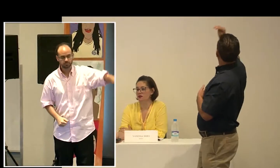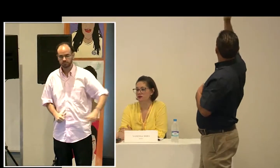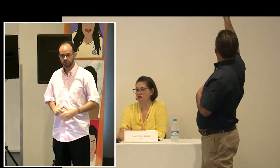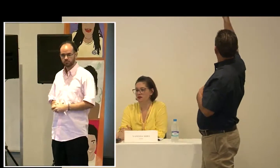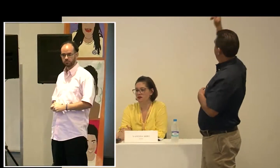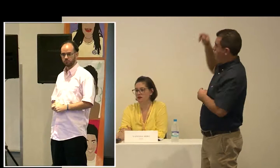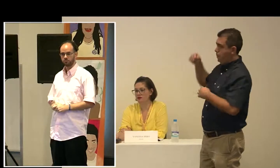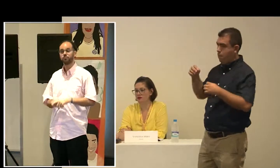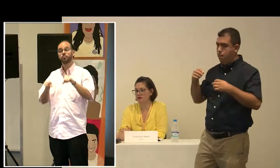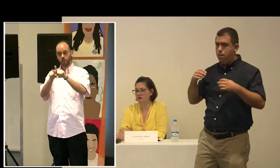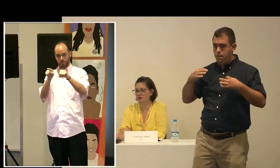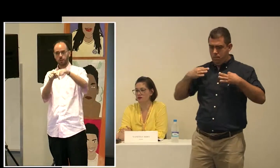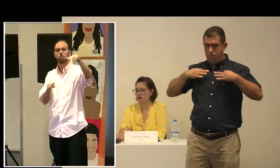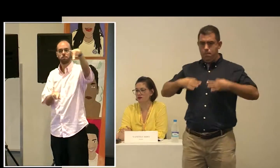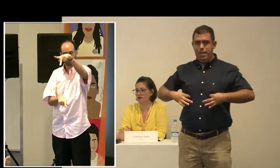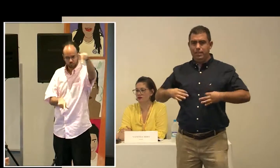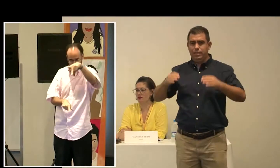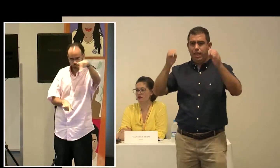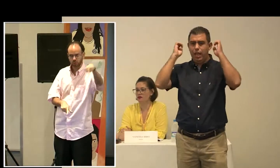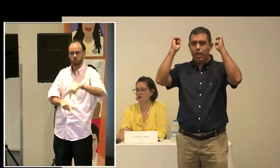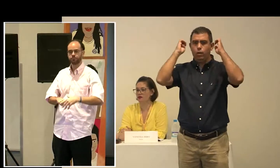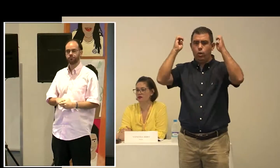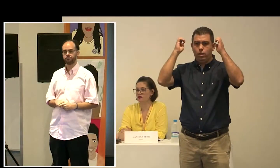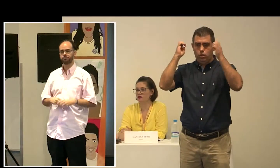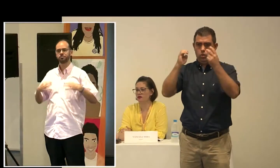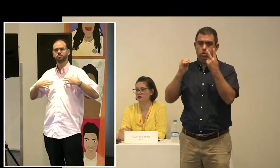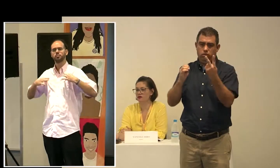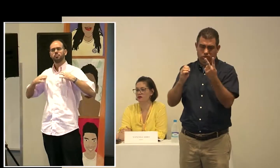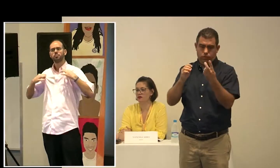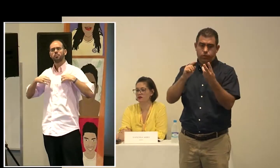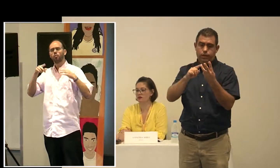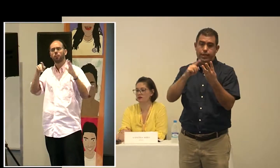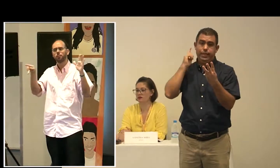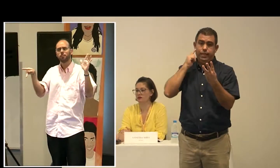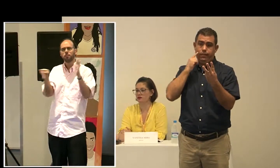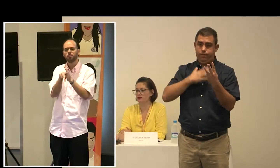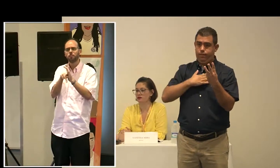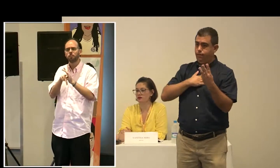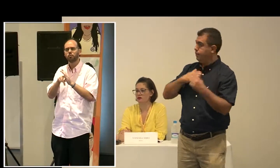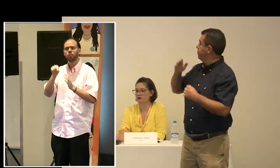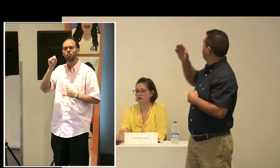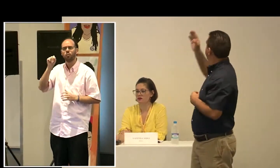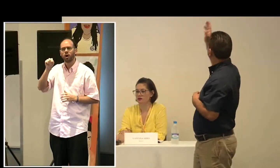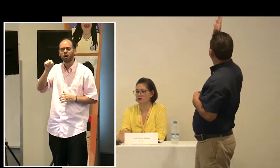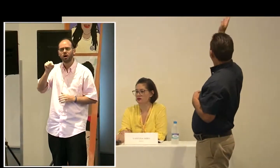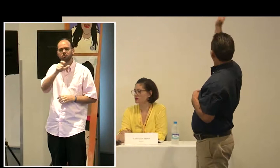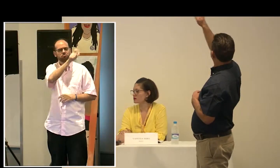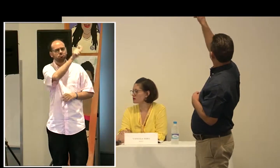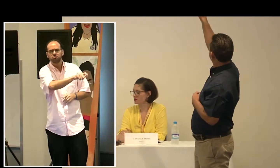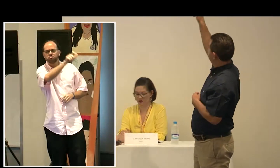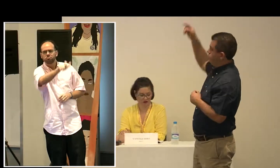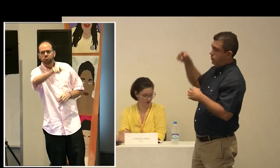Vocês podem ver na foto, aquela mulher de azul, ela é ouvinte. Ela é professora.